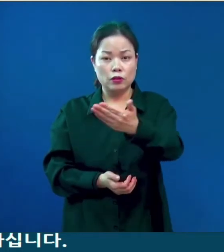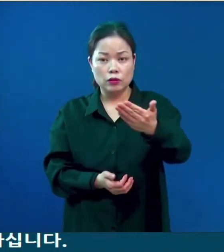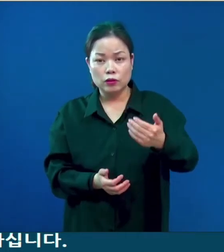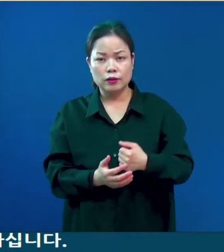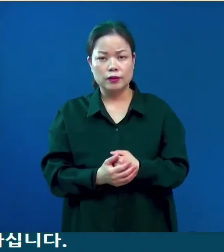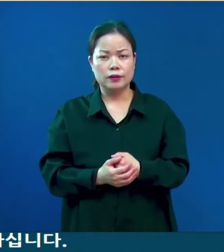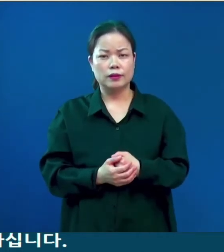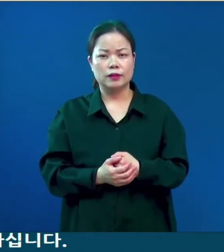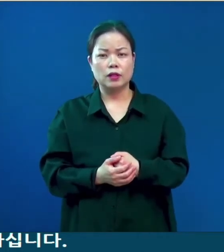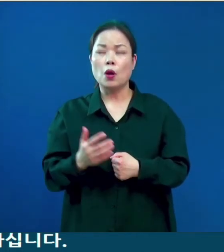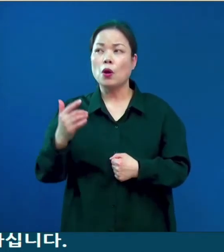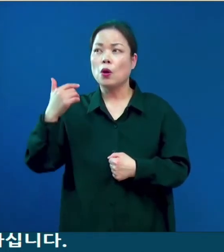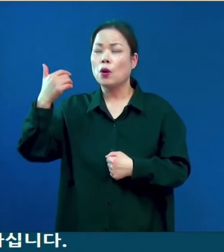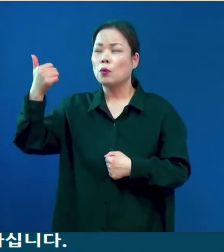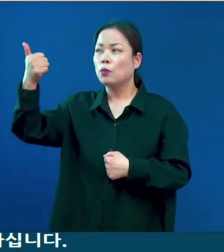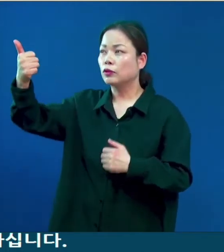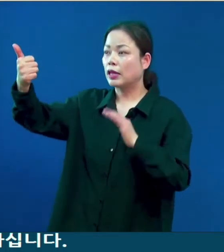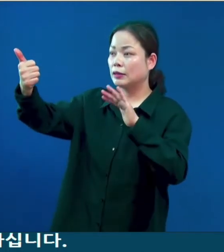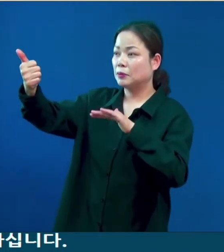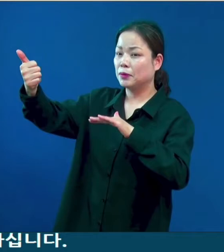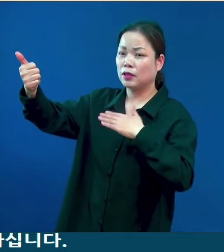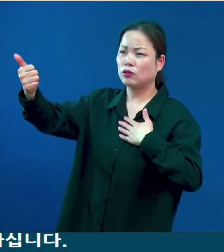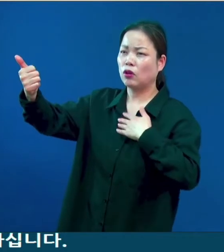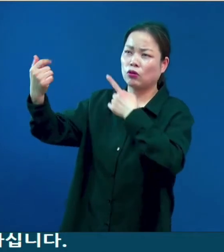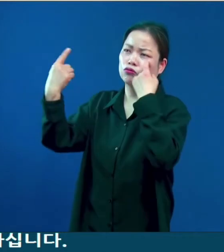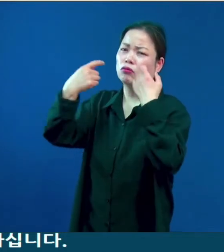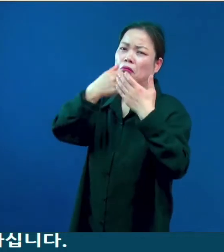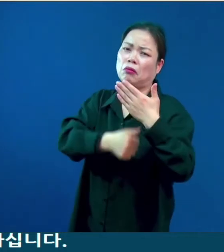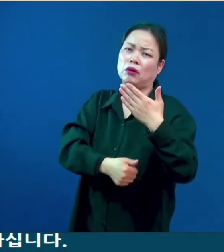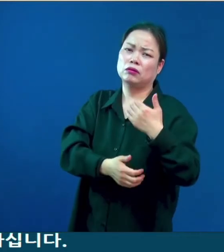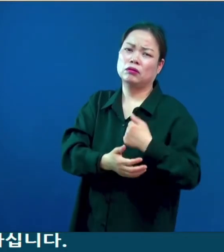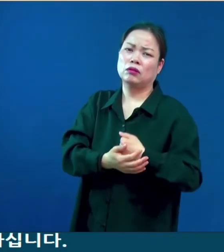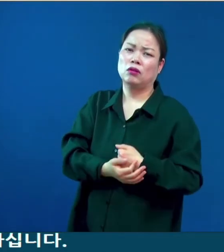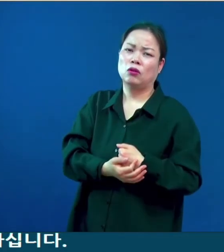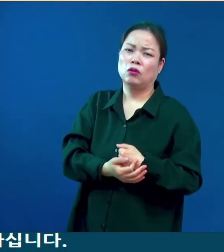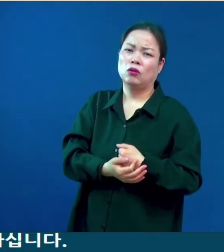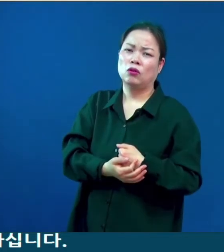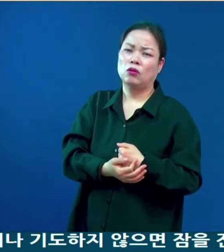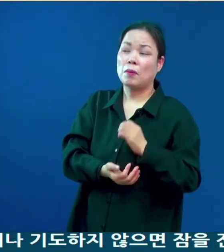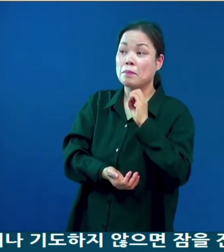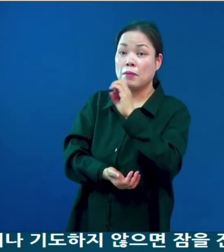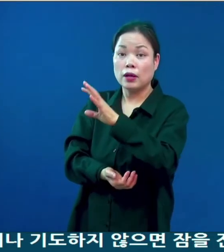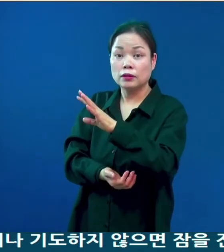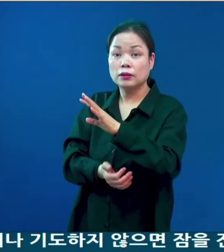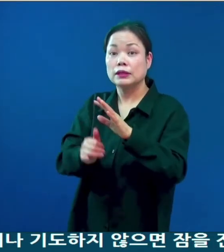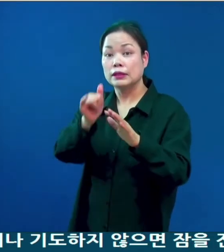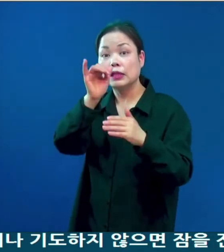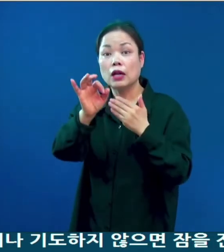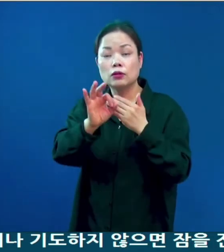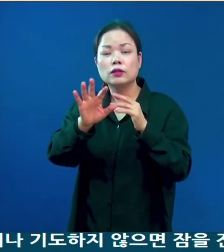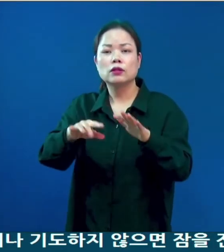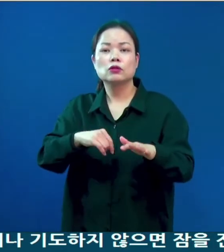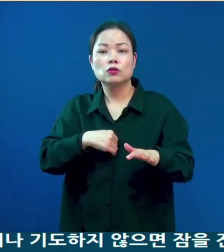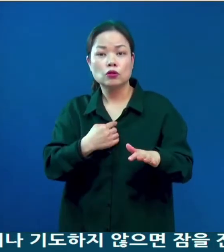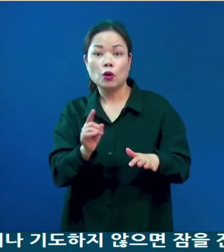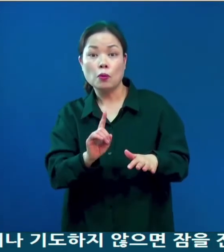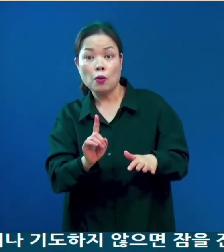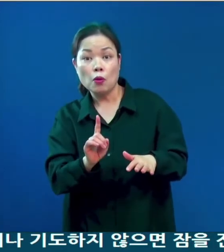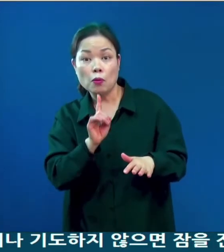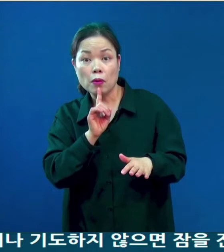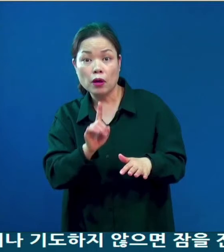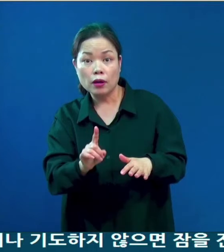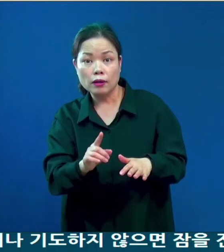저에게 목사님 저 시험 들었습니다 라고 말씀하시는 분이 있다면 지금 스스로 뭐라고 얘기하는